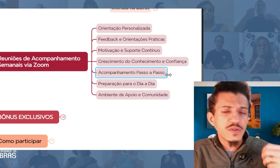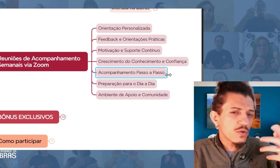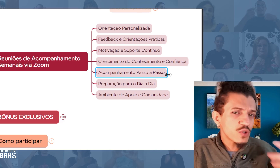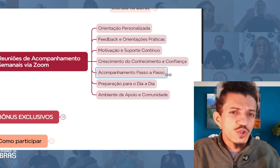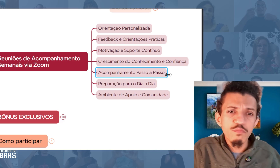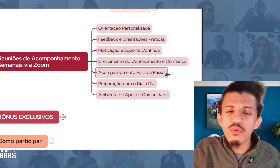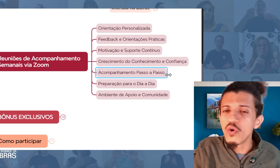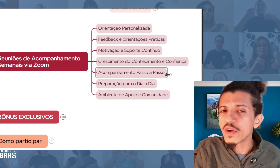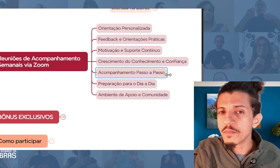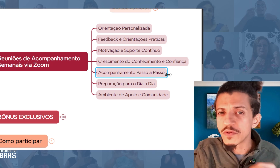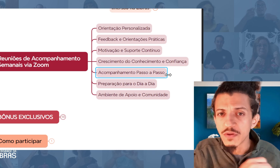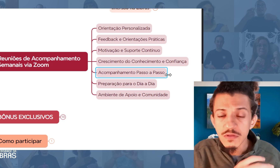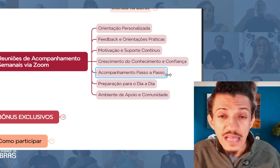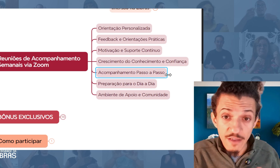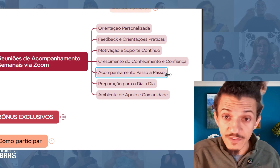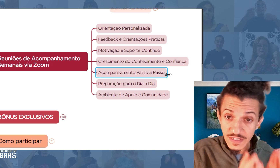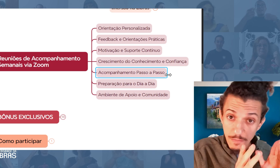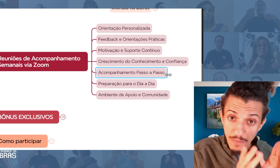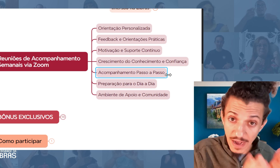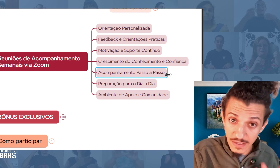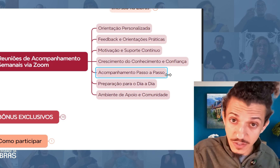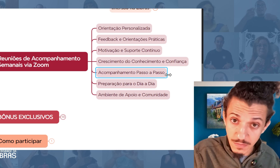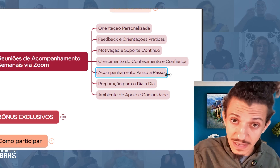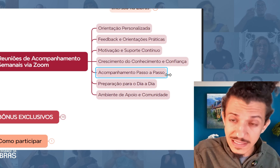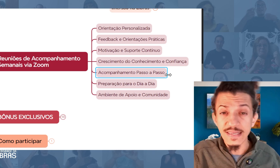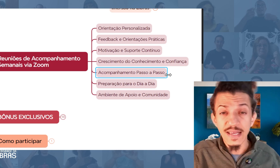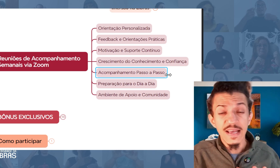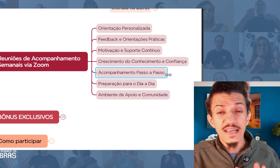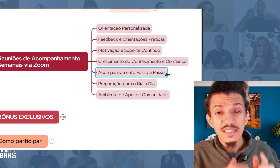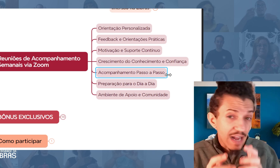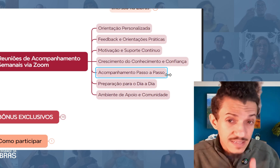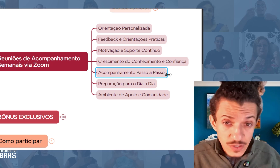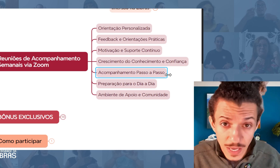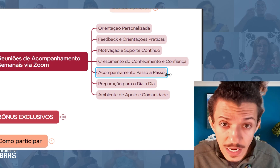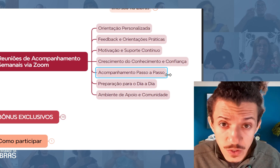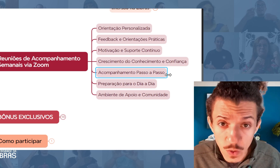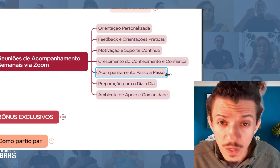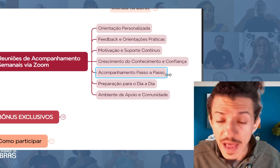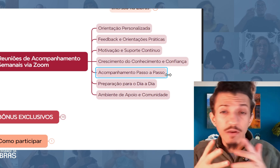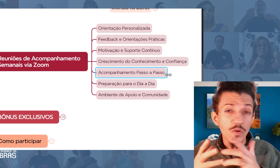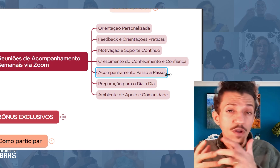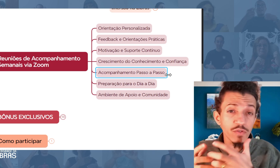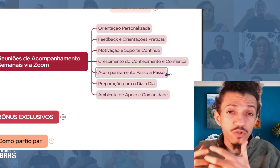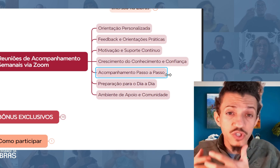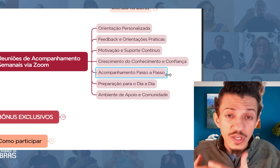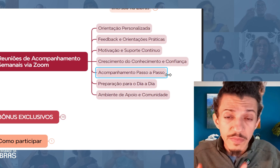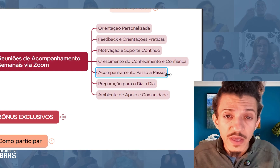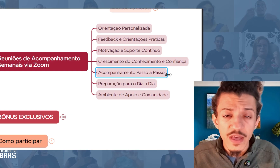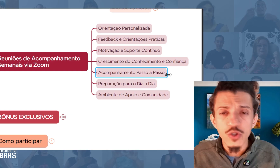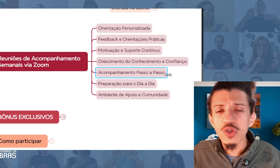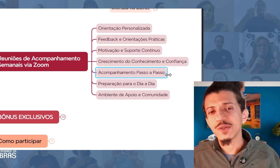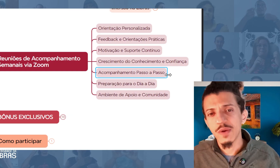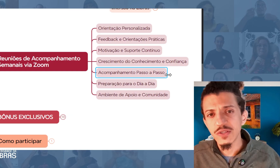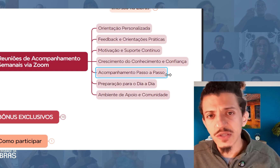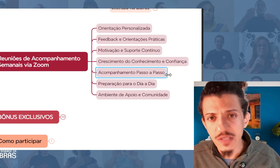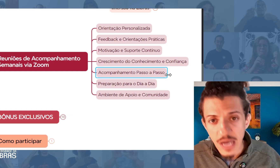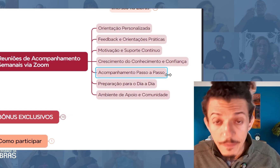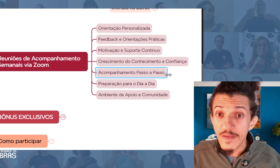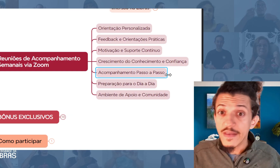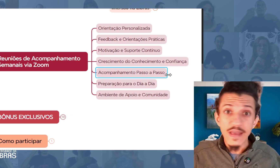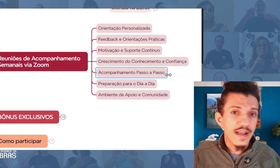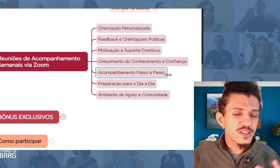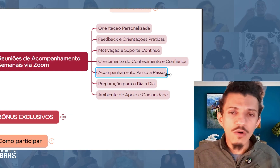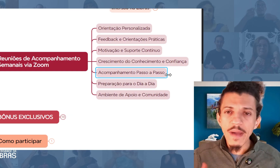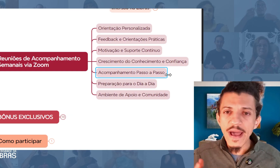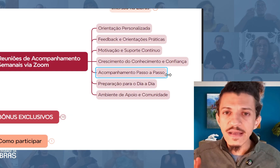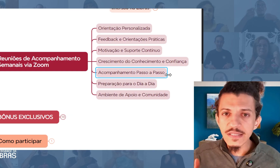seu notebook, para o seu tablet, enfim, você baixa os materiais, você vai ter acesso a eles online, vai ter o nosso time de suporte no WhatsApp, e aí